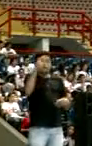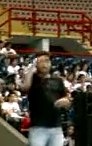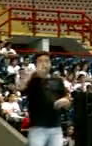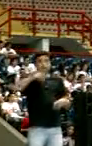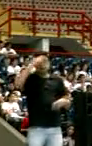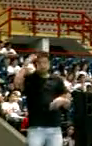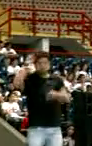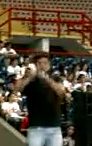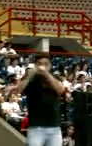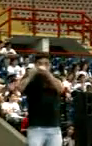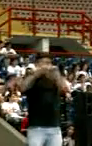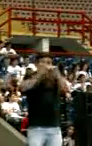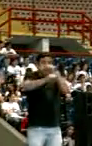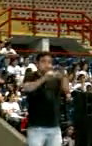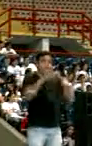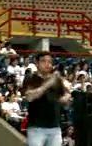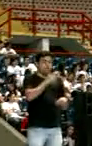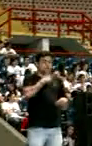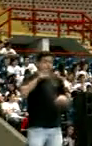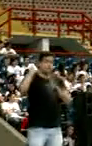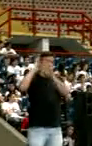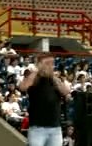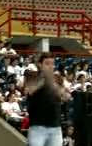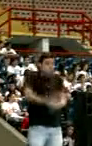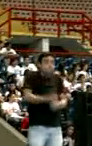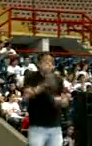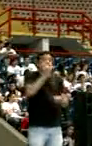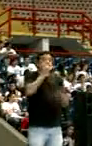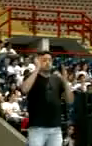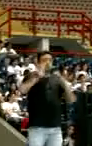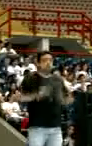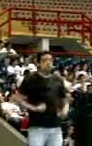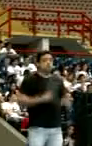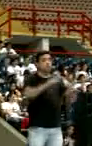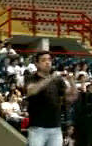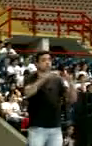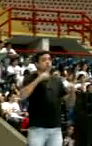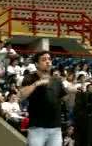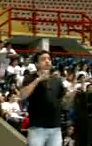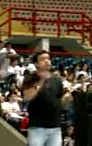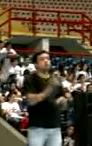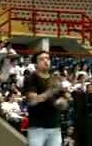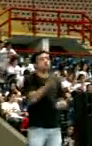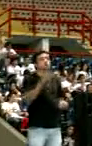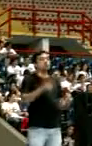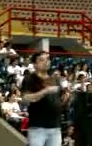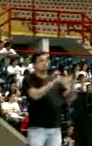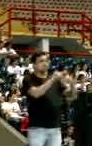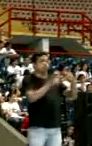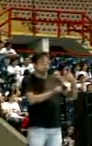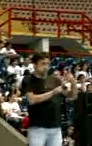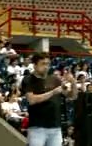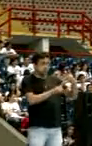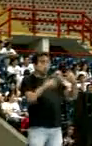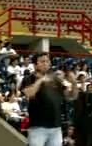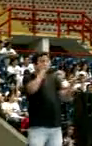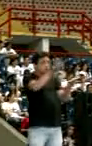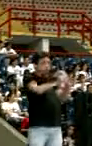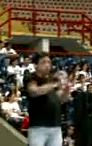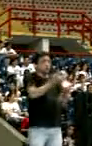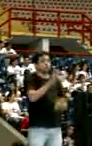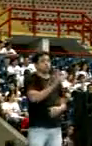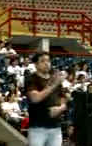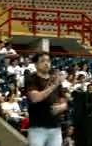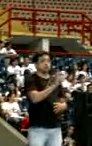os árabes ia ter os pecados perdoados. Tanto que a gente tem quantas? 5 cruzadas. Oficiais,